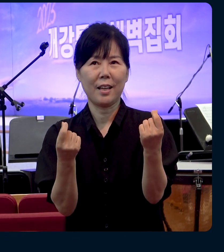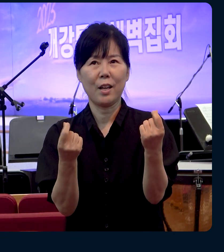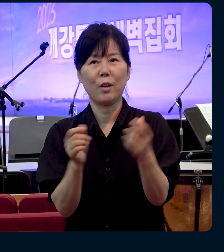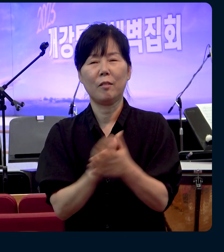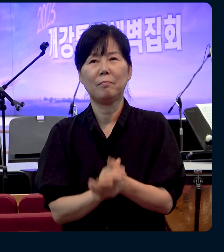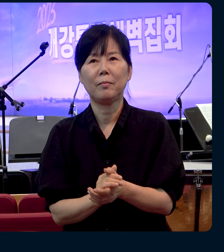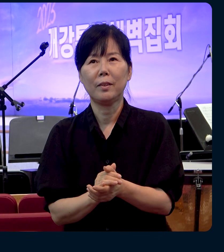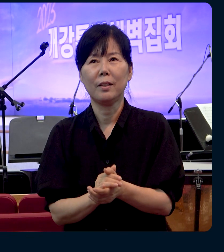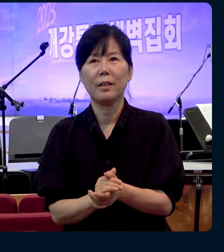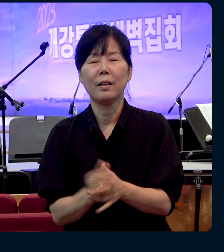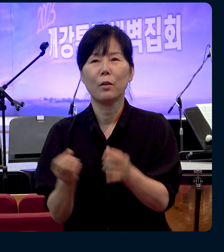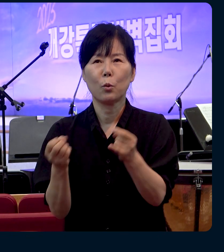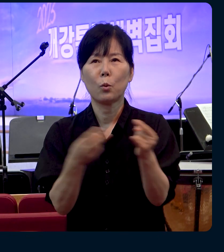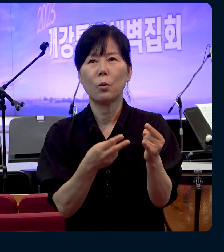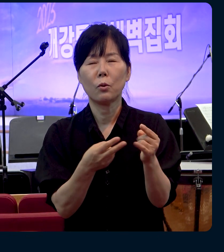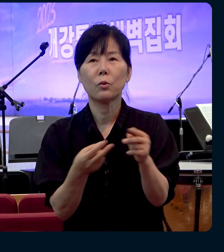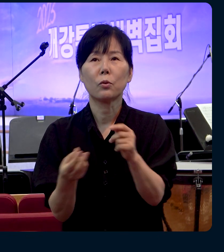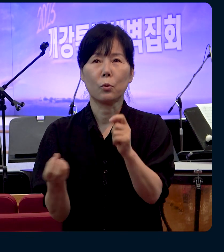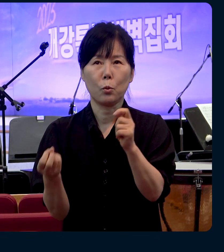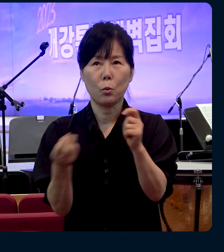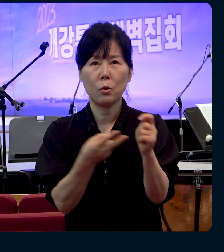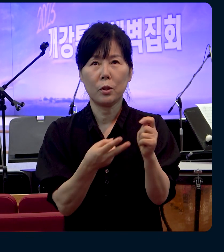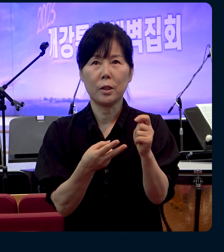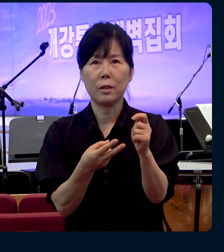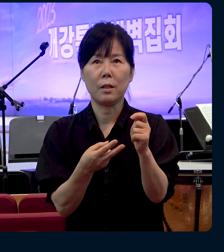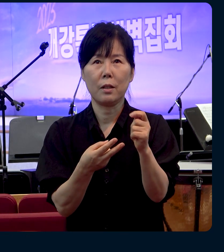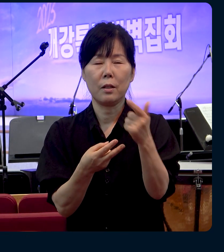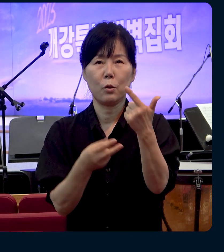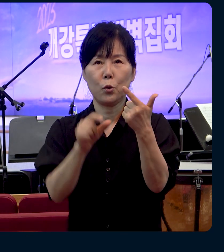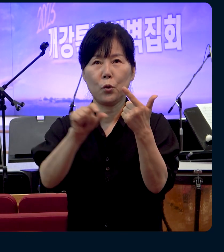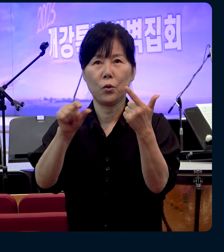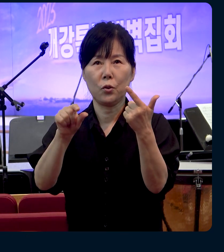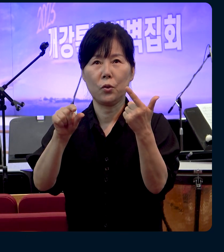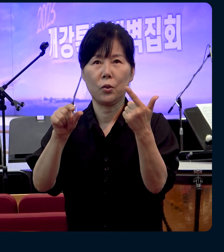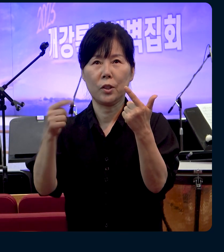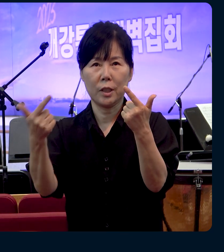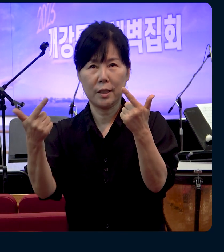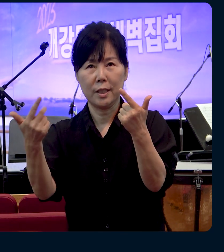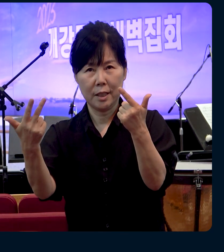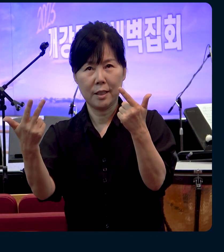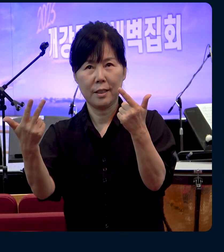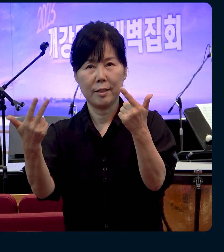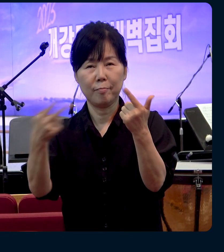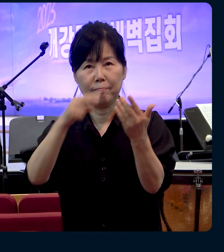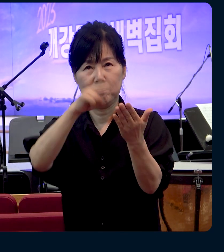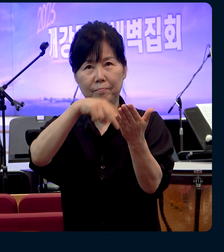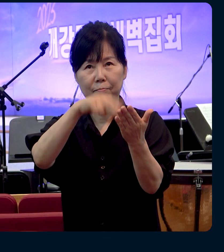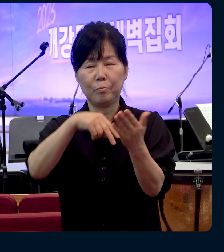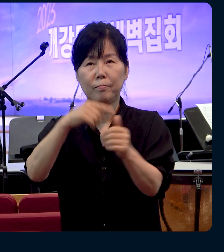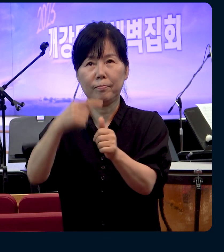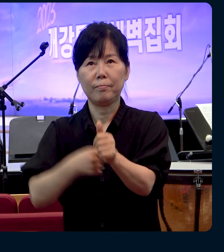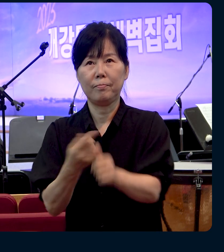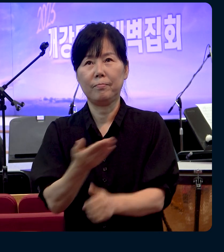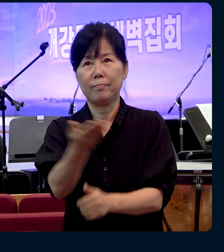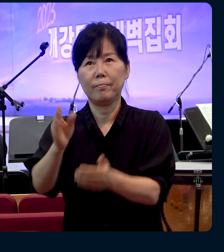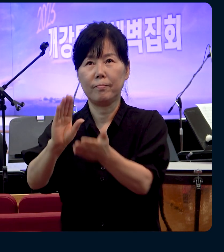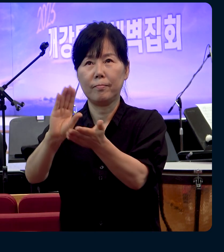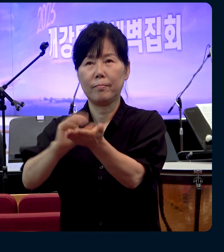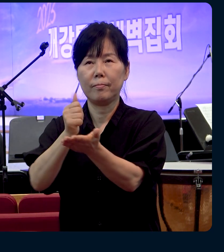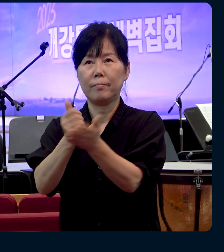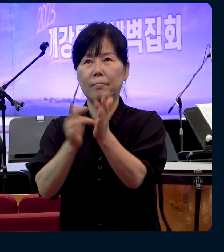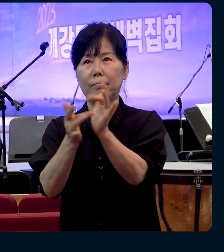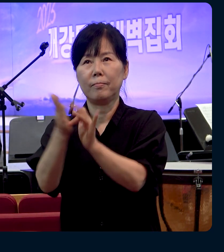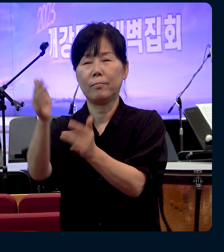골로새서 2장 6절 7절 다시 한번 같이 한번 읽겠습니다. 6절 7절 같이 읽습니다. 그러므로 너희가